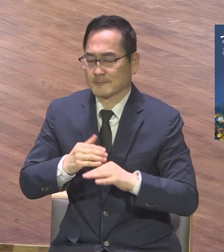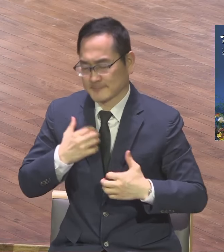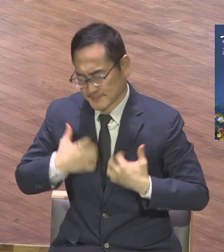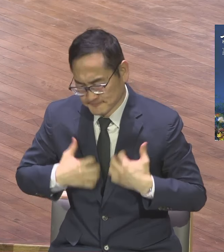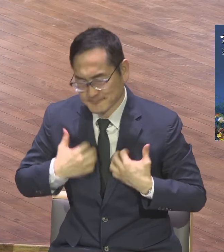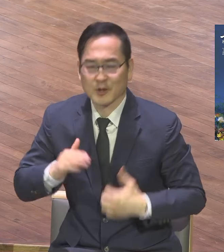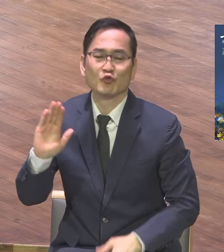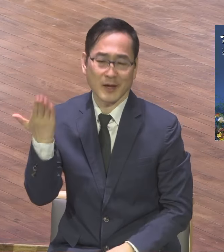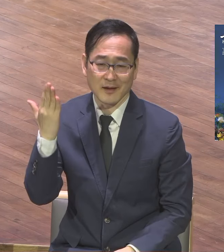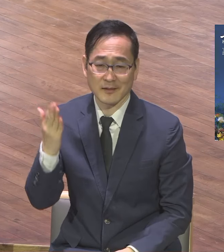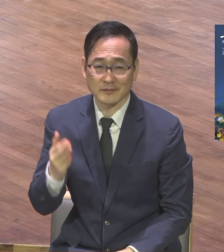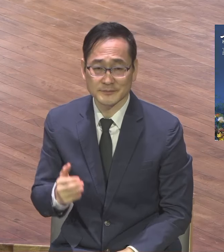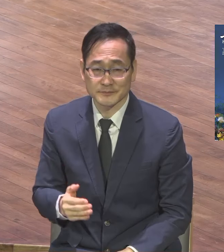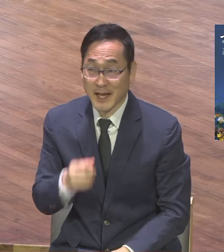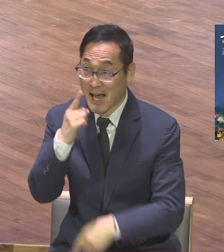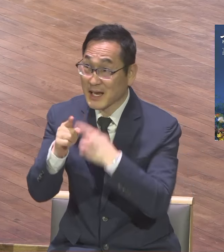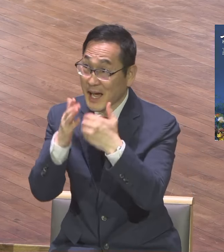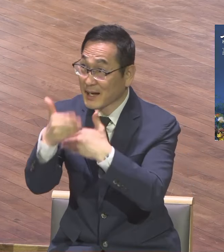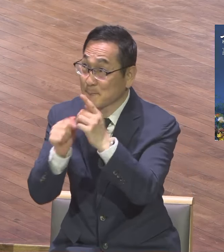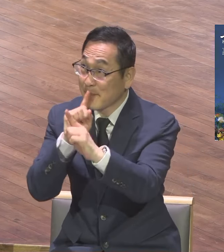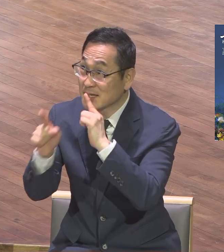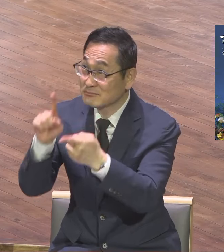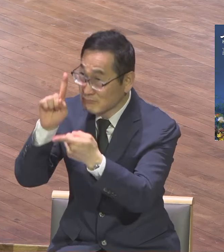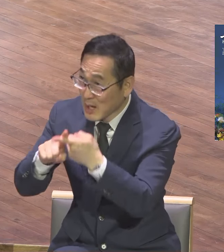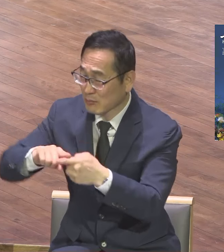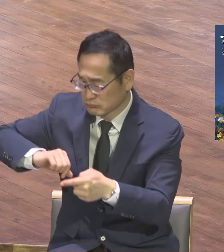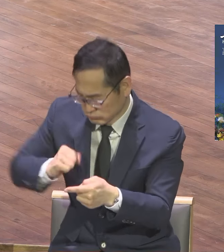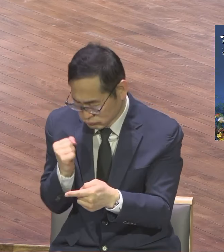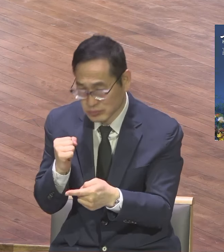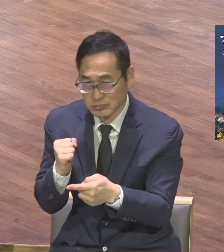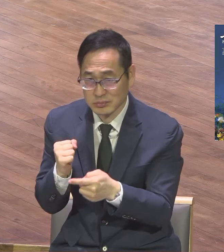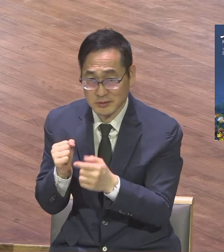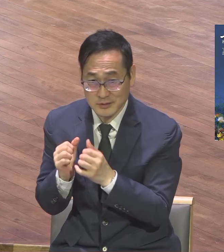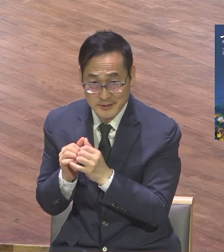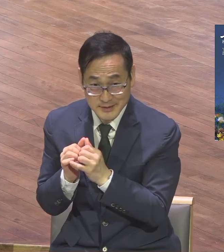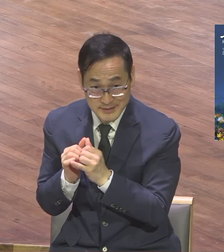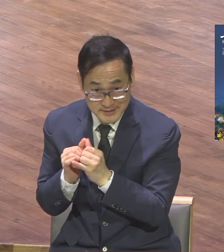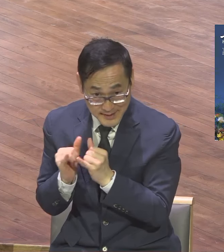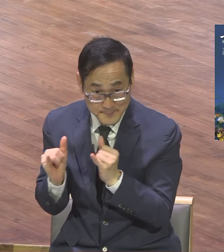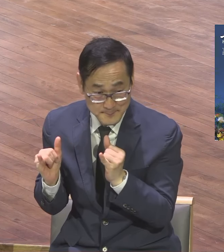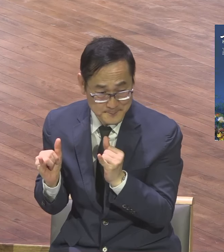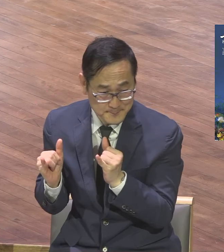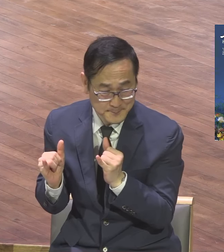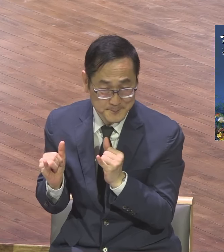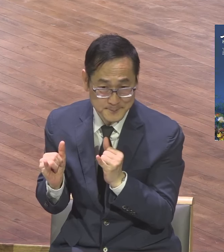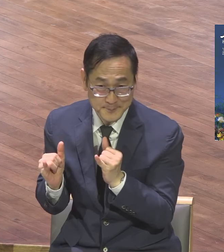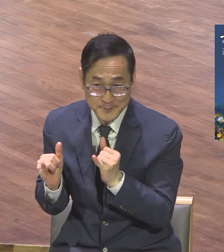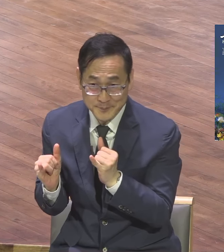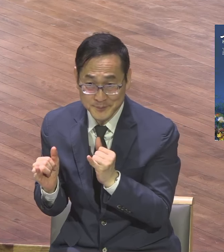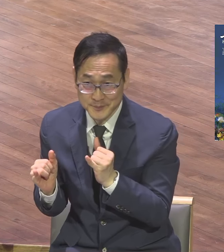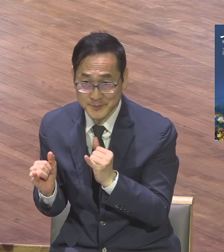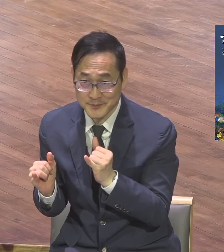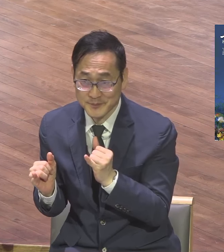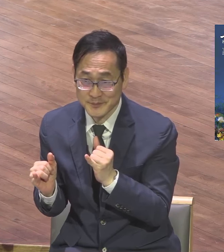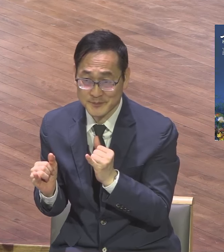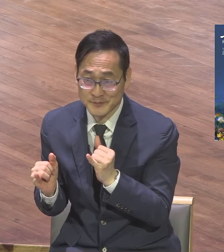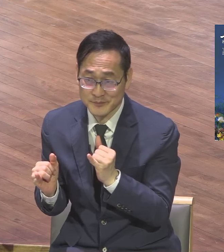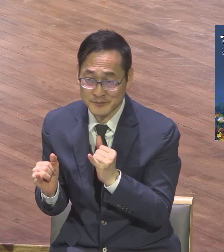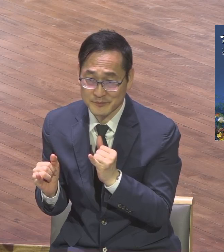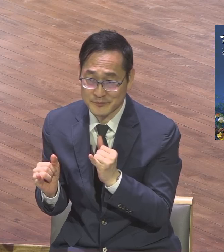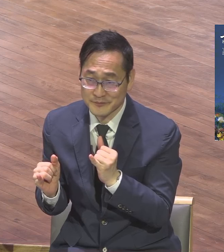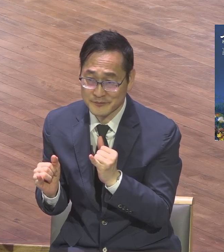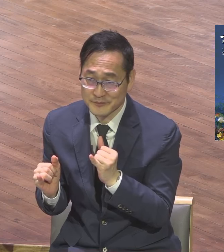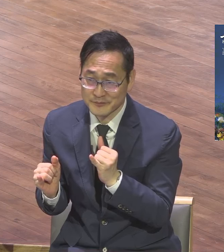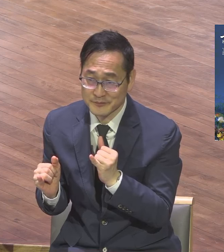그의 계명을 지키는 것, 말씀을 지키는 것에 대해서 사도바울 언급하면서 많은 분들이 하나님의 말씀을